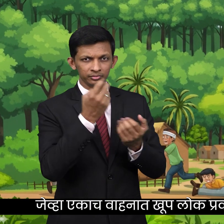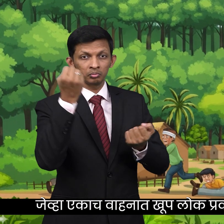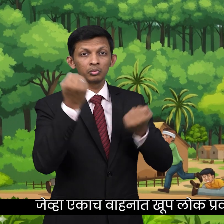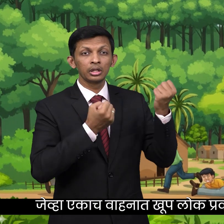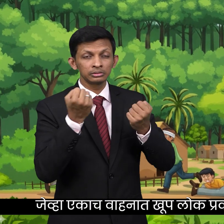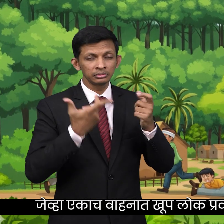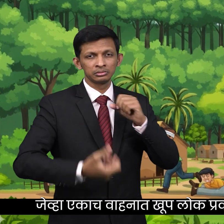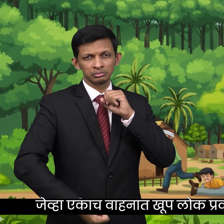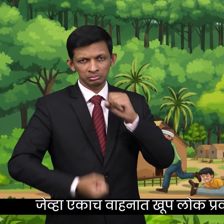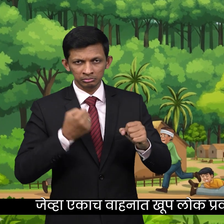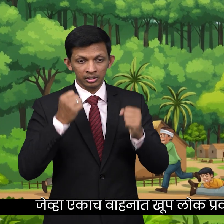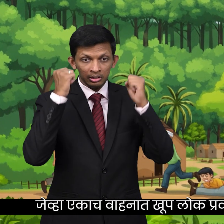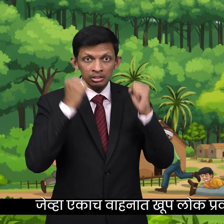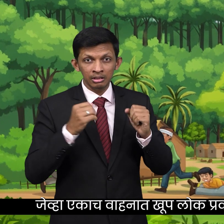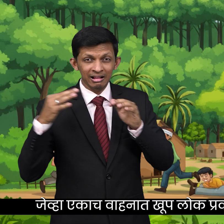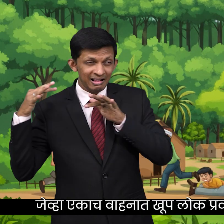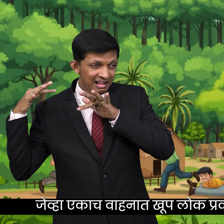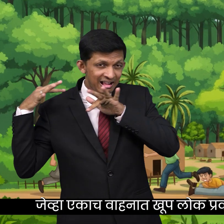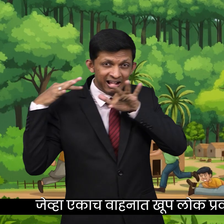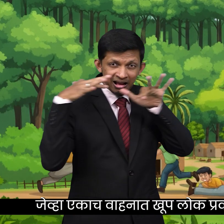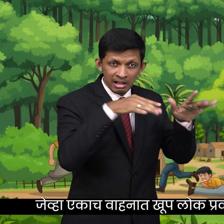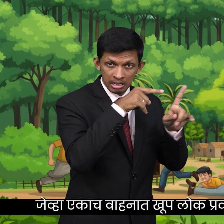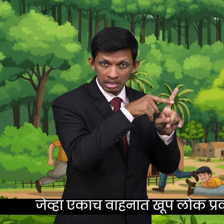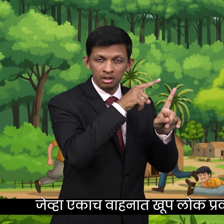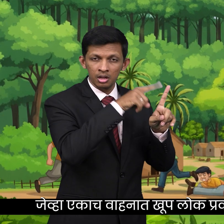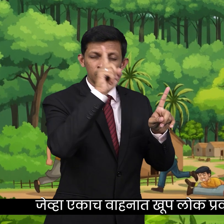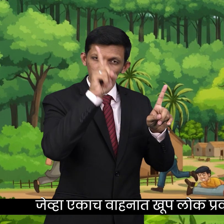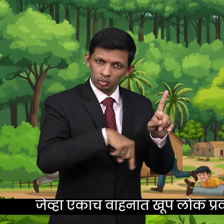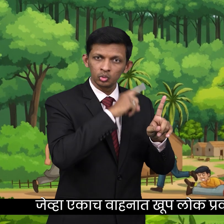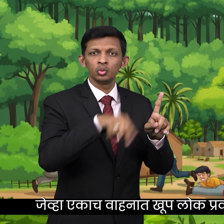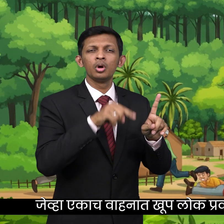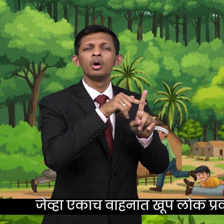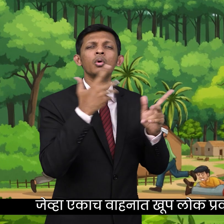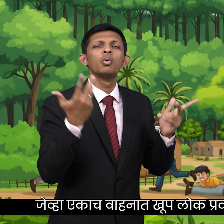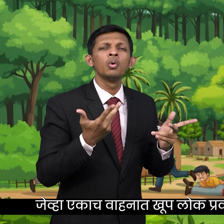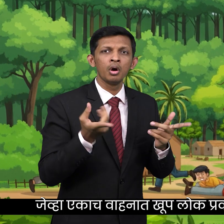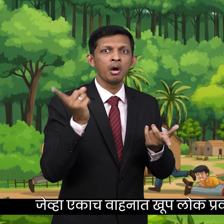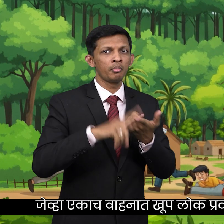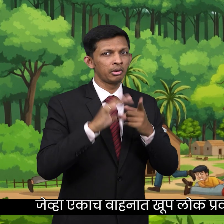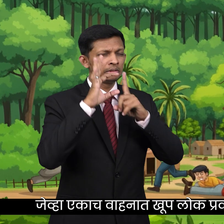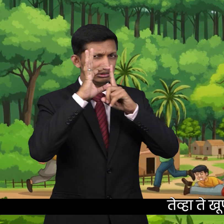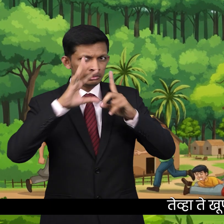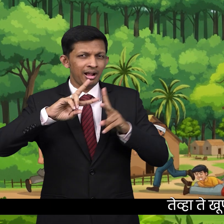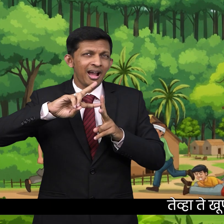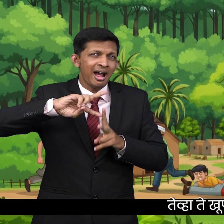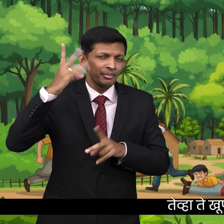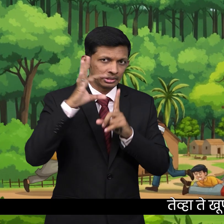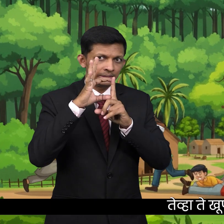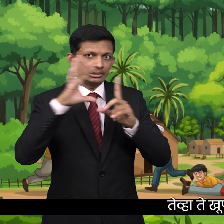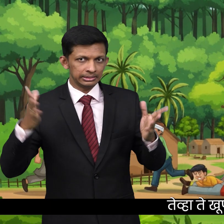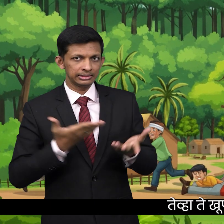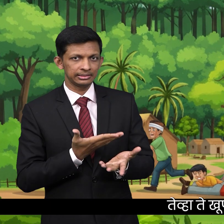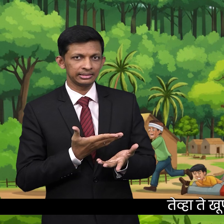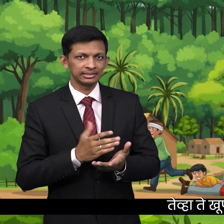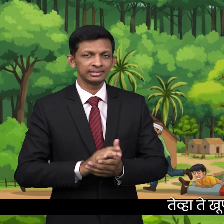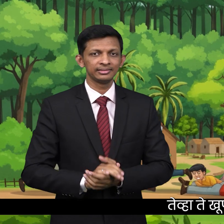एकाच वाहनात खूप लोक प्रवास करतात किंवा चुकीच्या मार्गाने प्रवास करतात तेव्हा ते